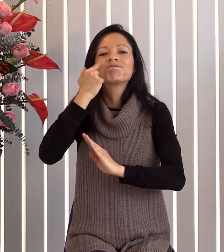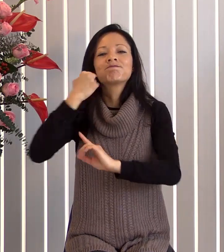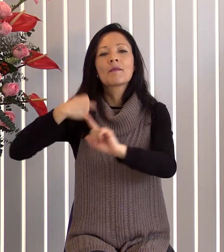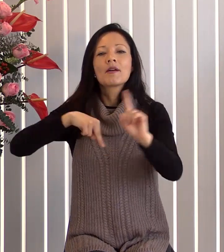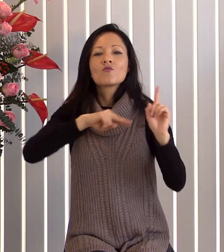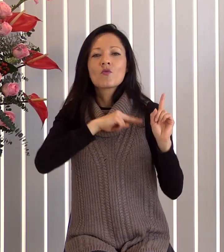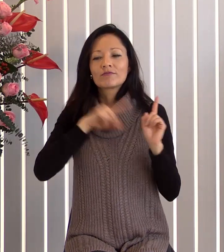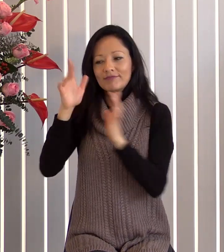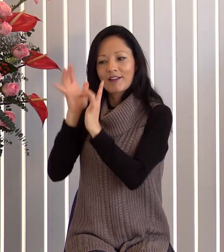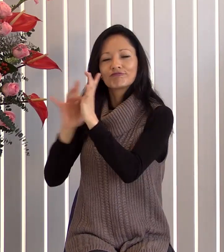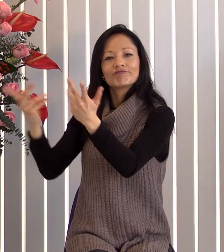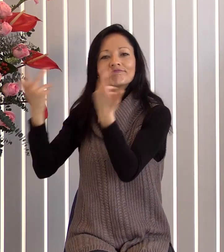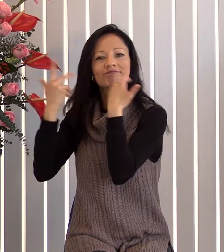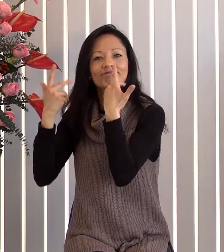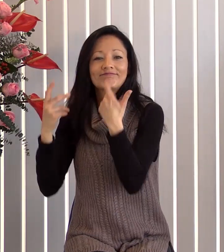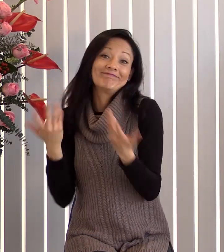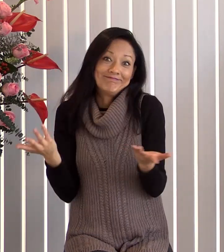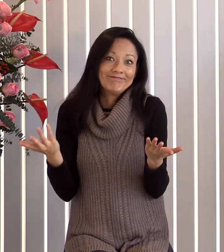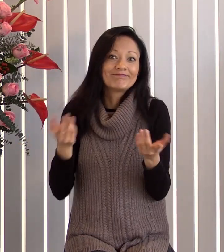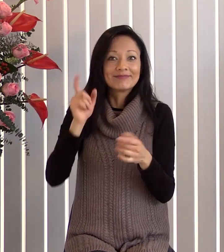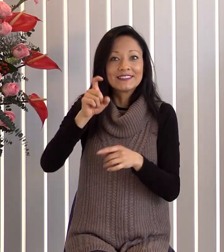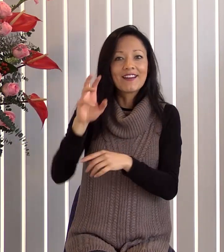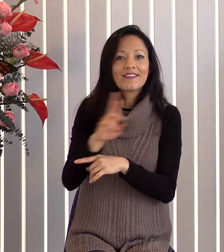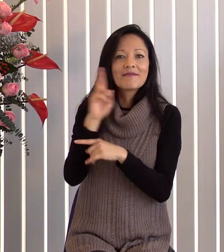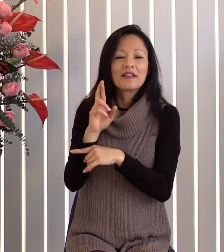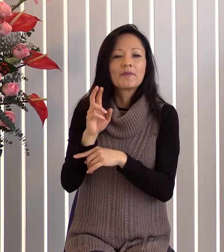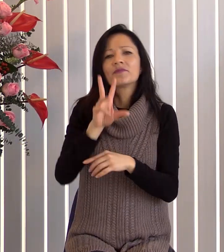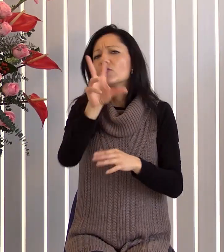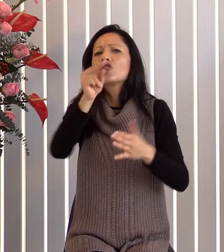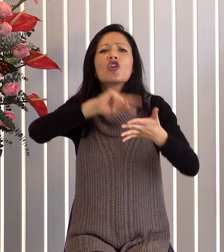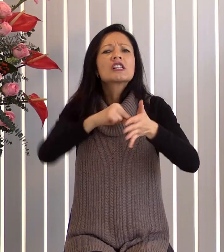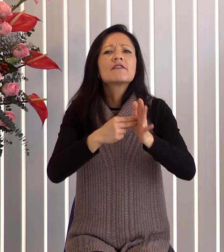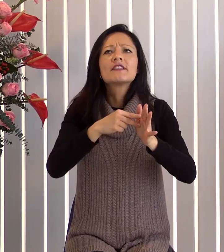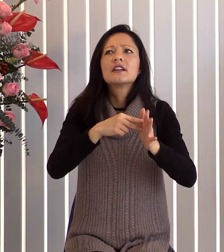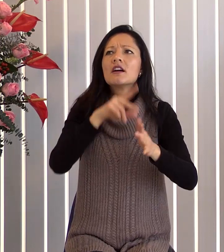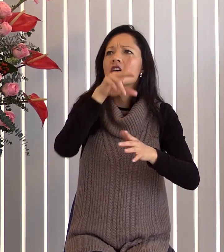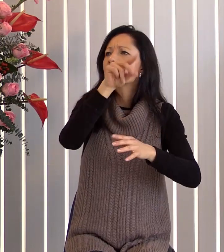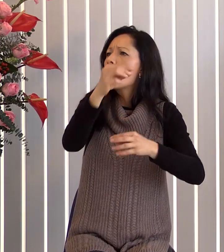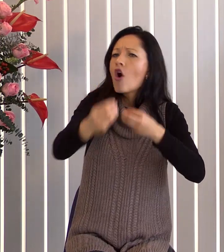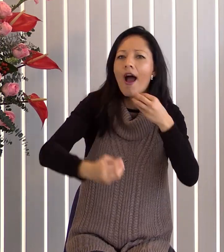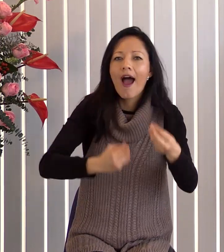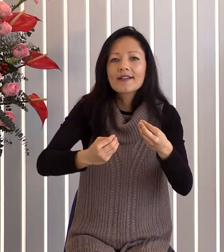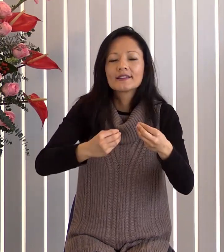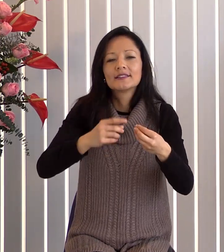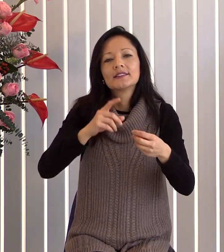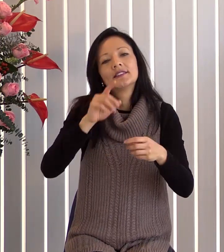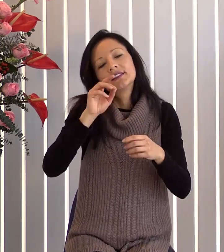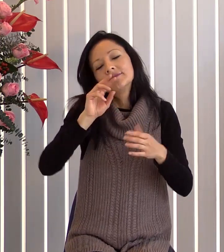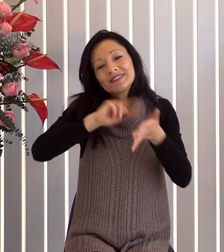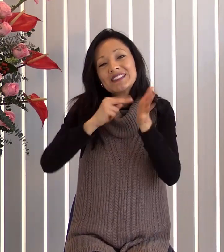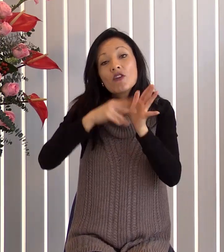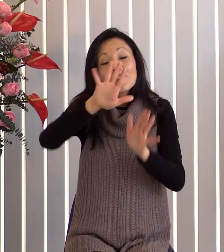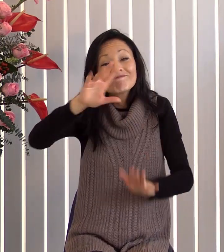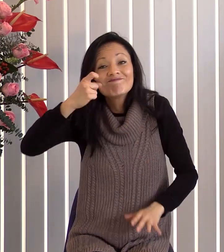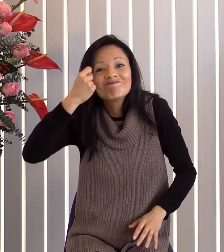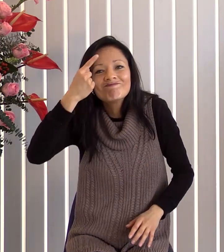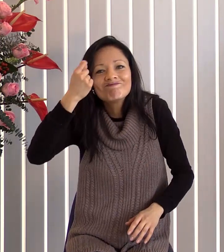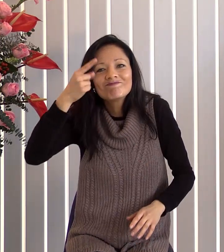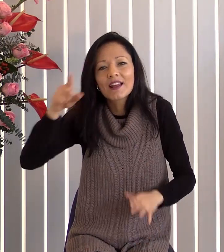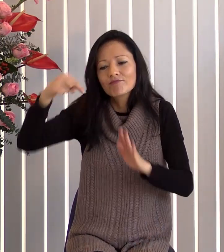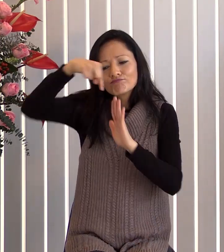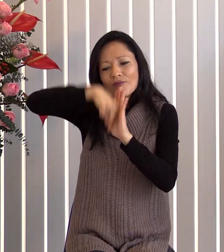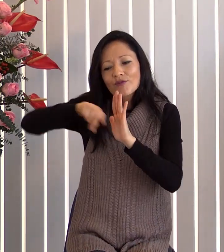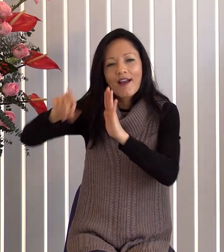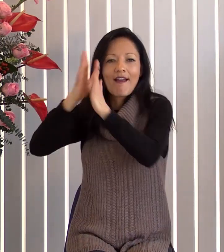Nuestro. Entonces, no es que usted no haga la oración de Padre Nuestro, lo importante es que usted entienda qué dice la oración de Padre